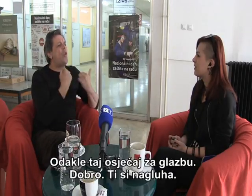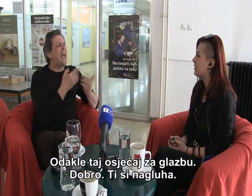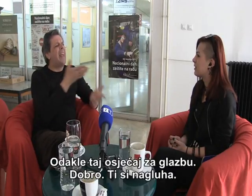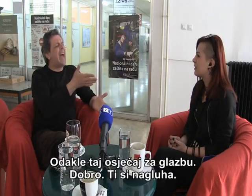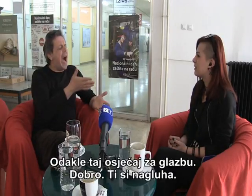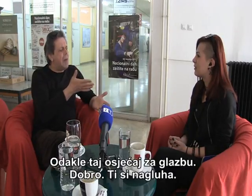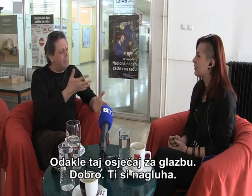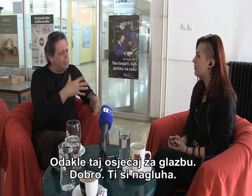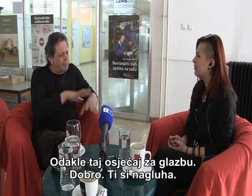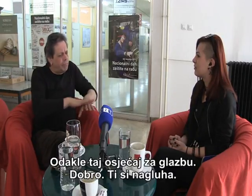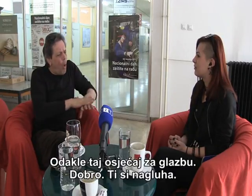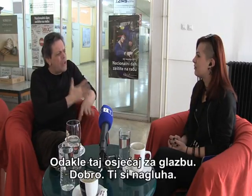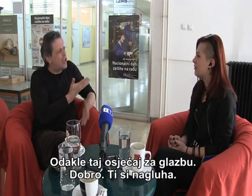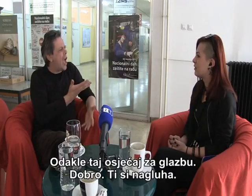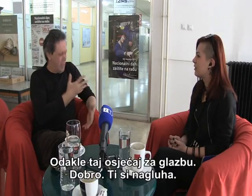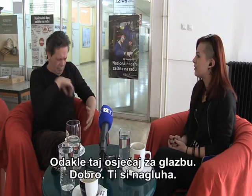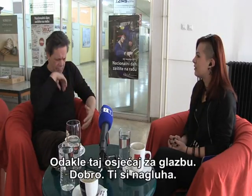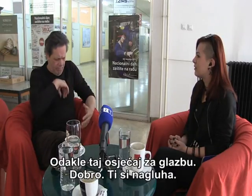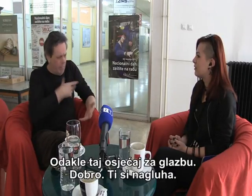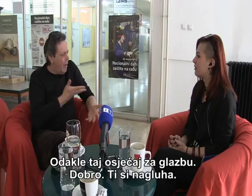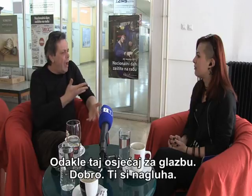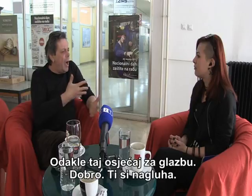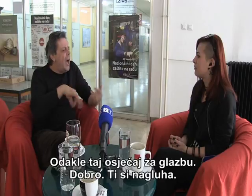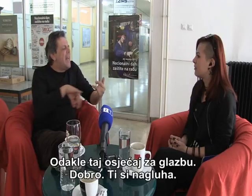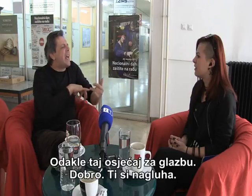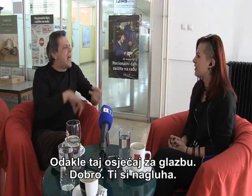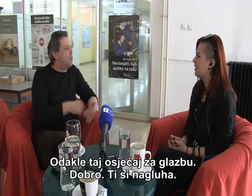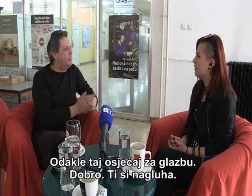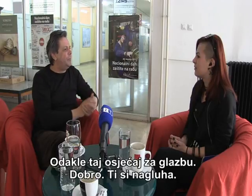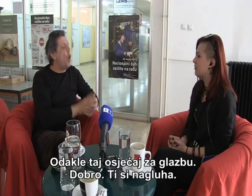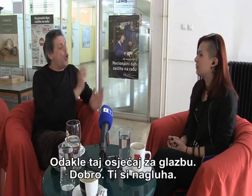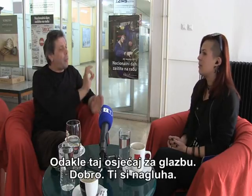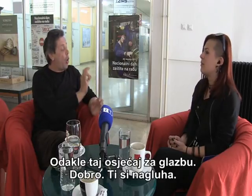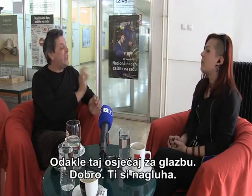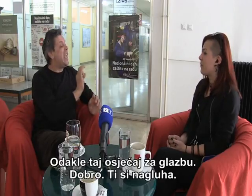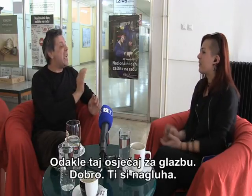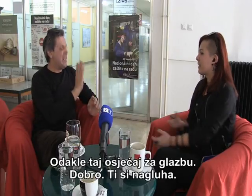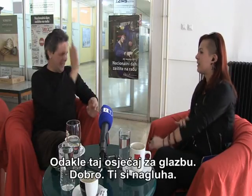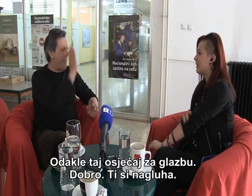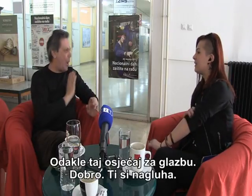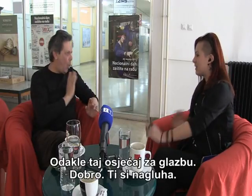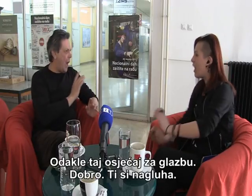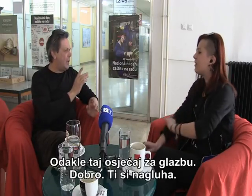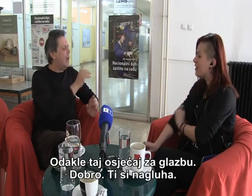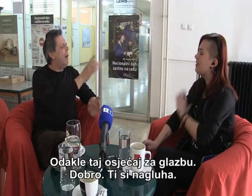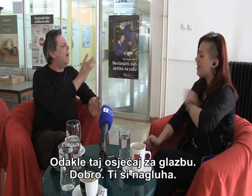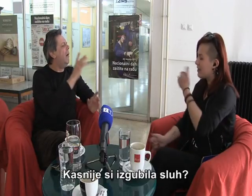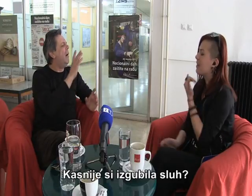Odakle ta osjećaj za glazbu? Dobro, ti si maguha. Da, da.